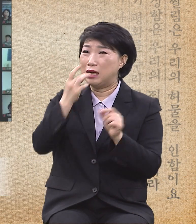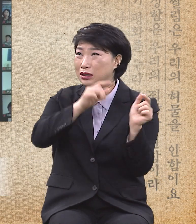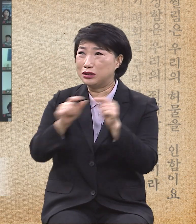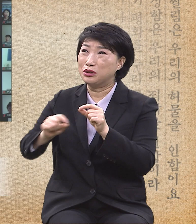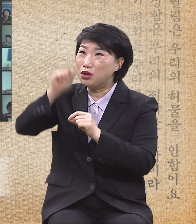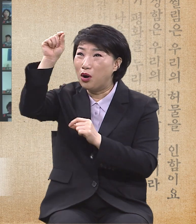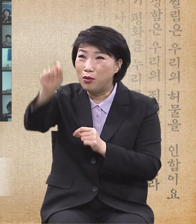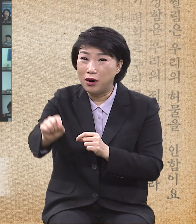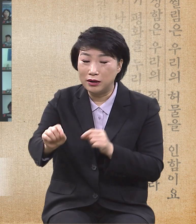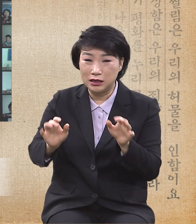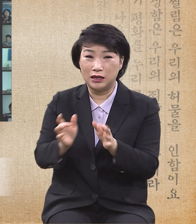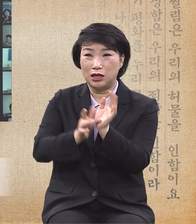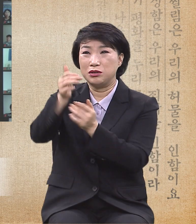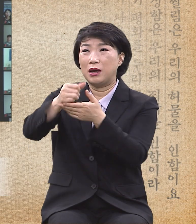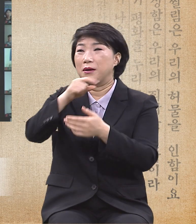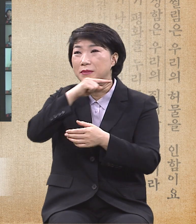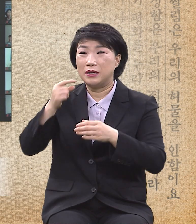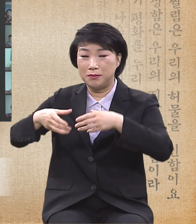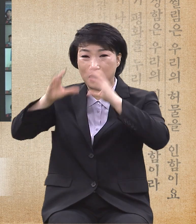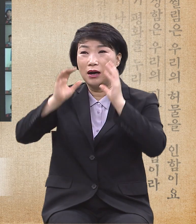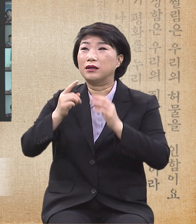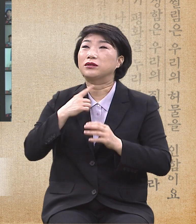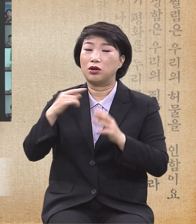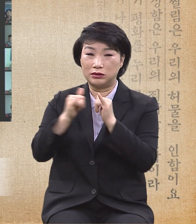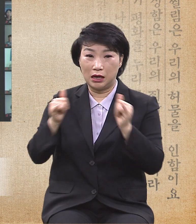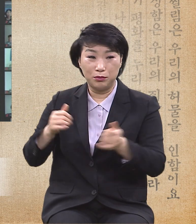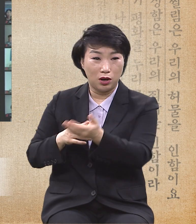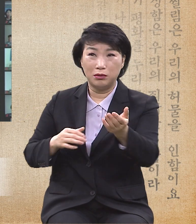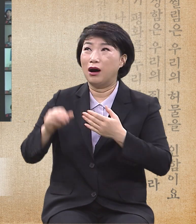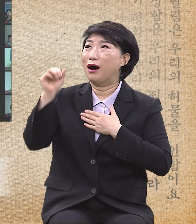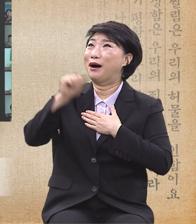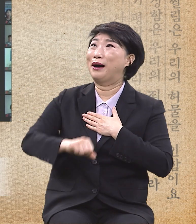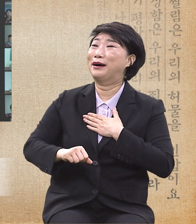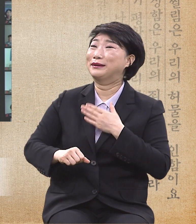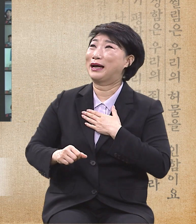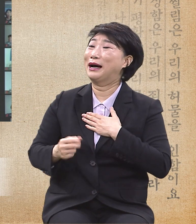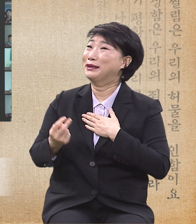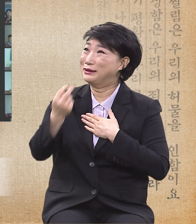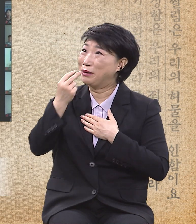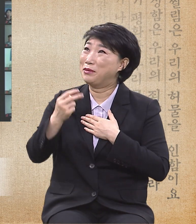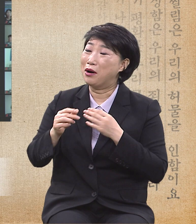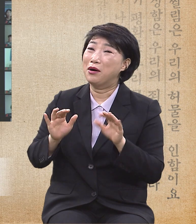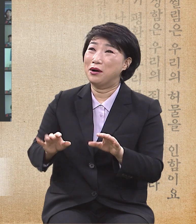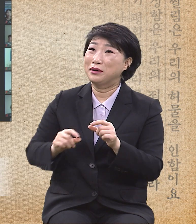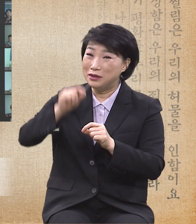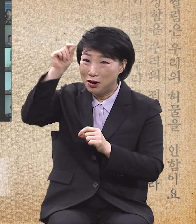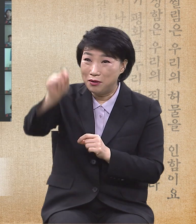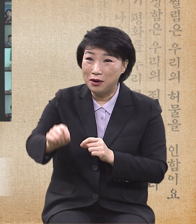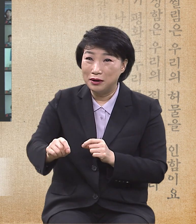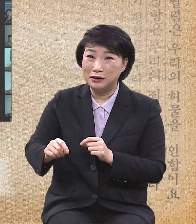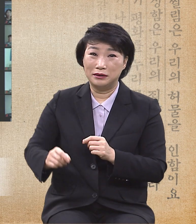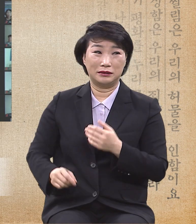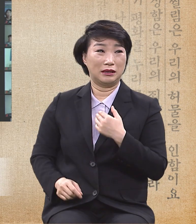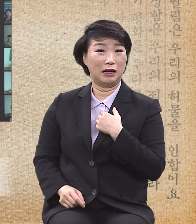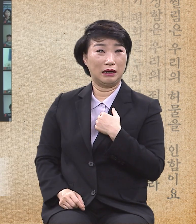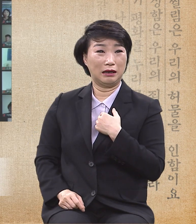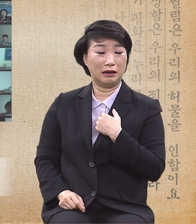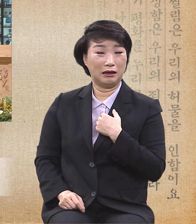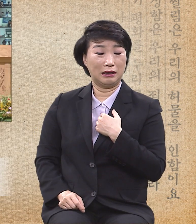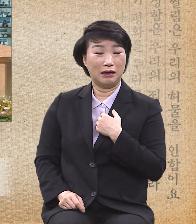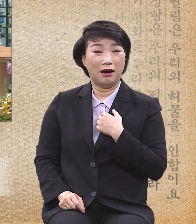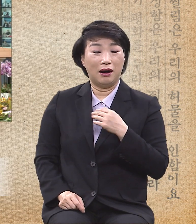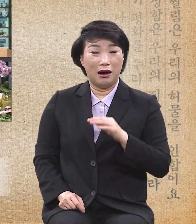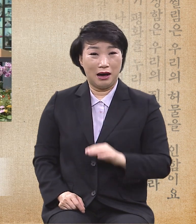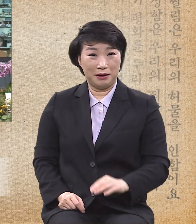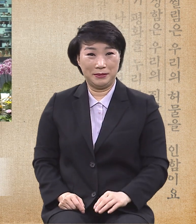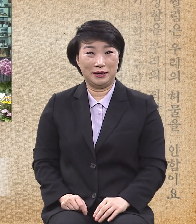그 피가 마셔본 자, 아, 나의 생명이구나. 생명의 피구나 라고 할